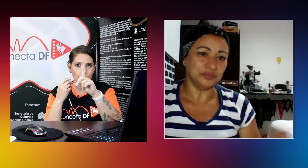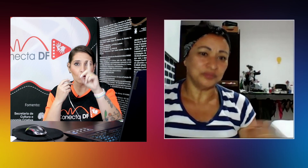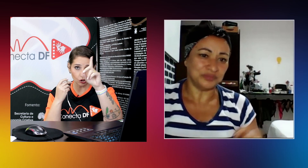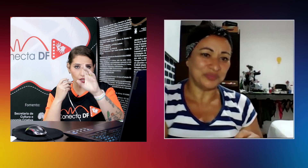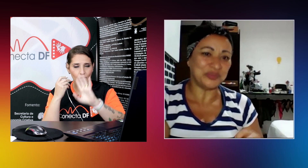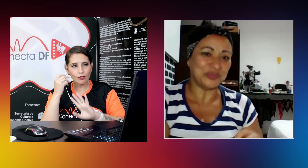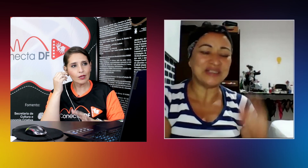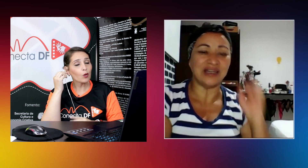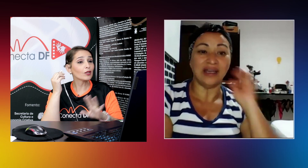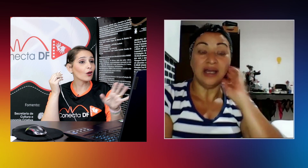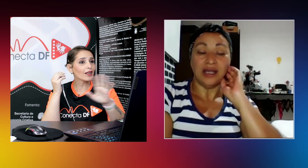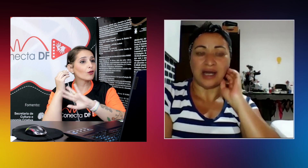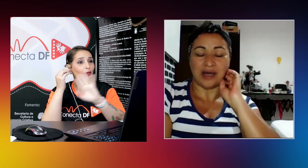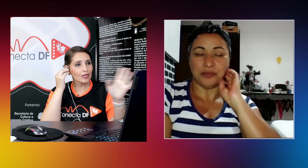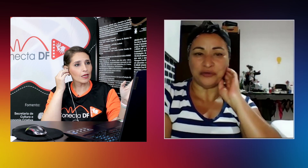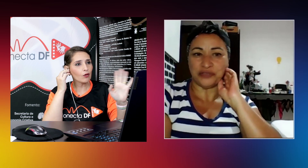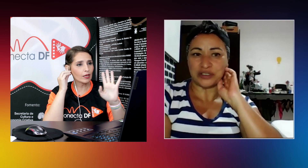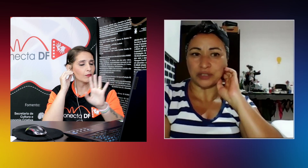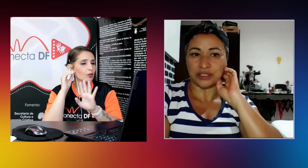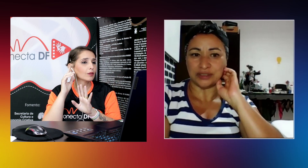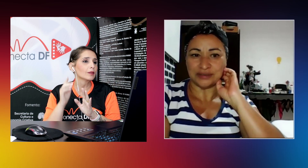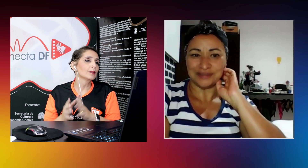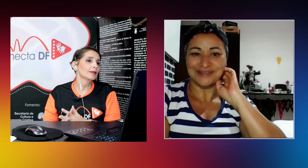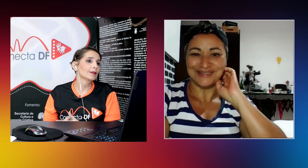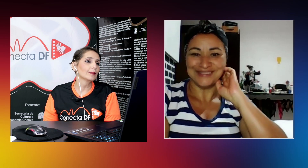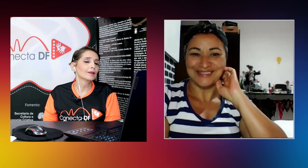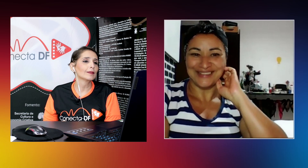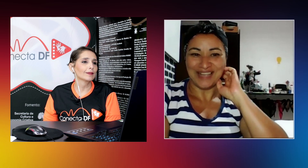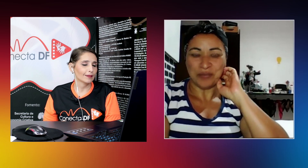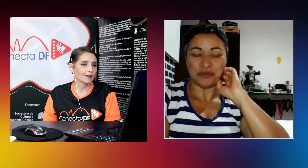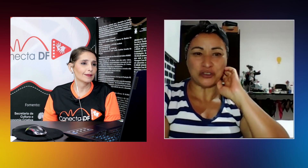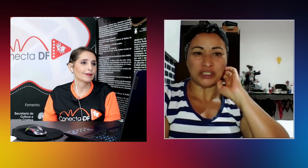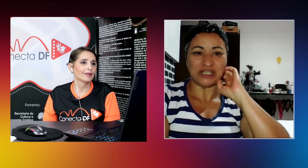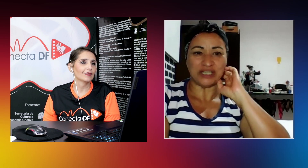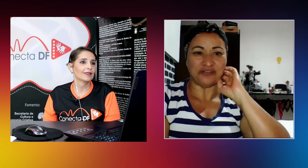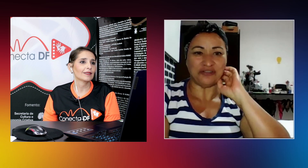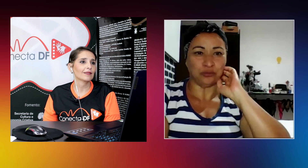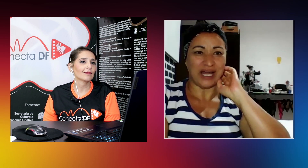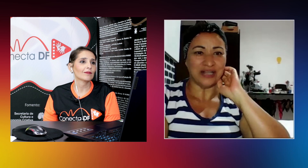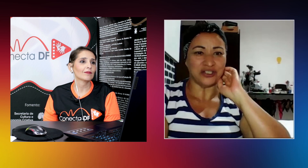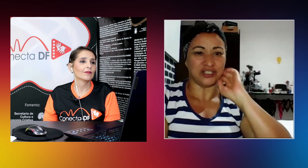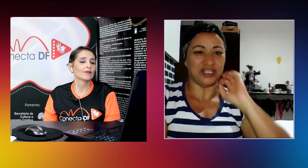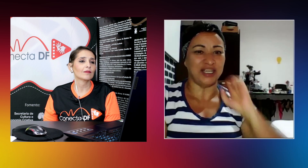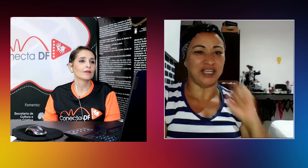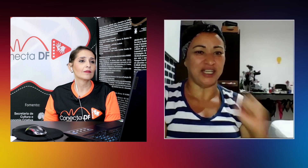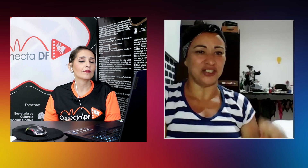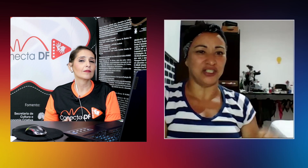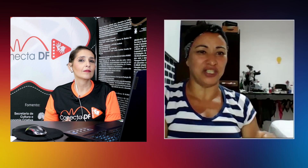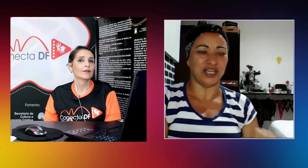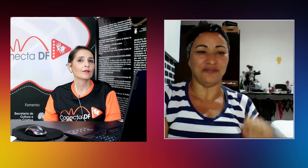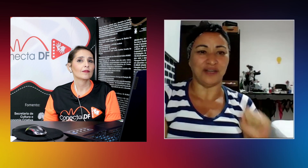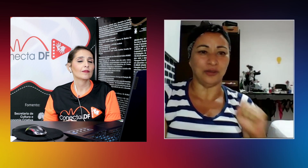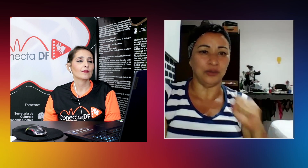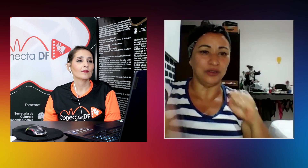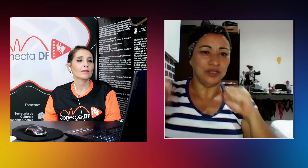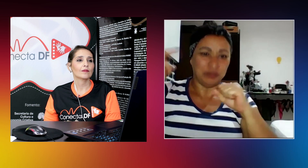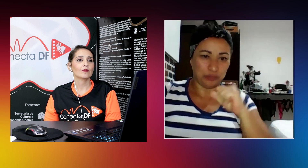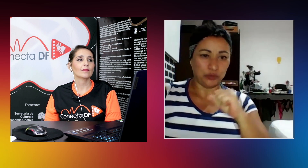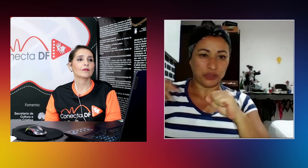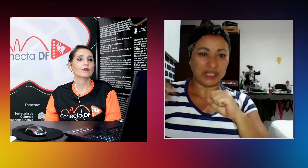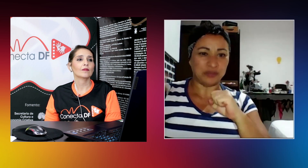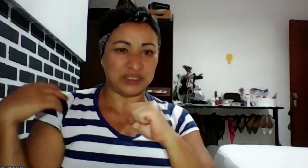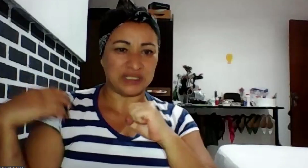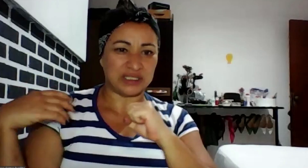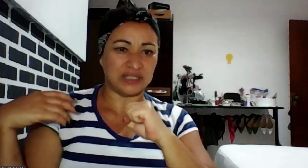aqui do sinal. Já eu lembro. Na hora que eu não quiser, eu lembro. Professora da faculdade, ela falou